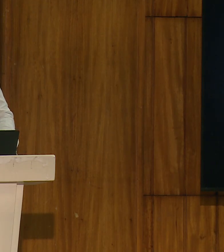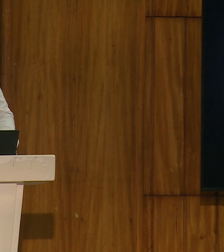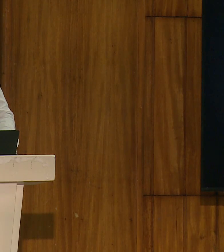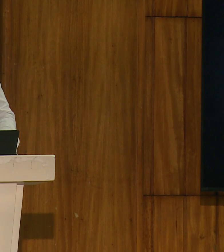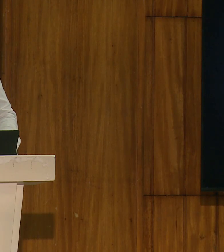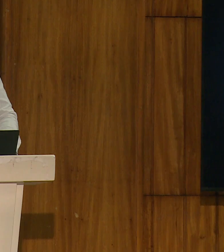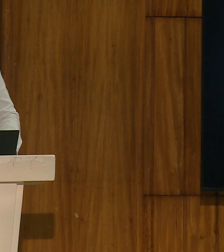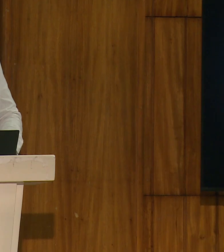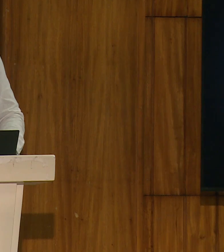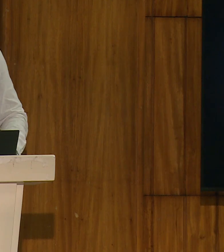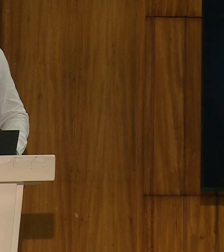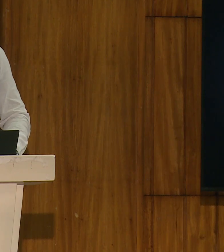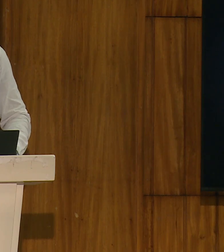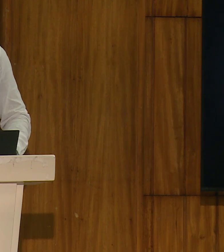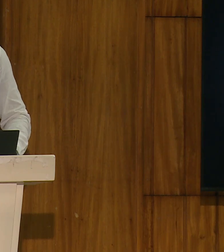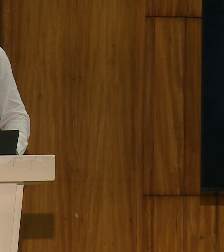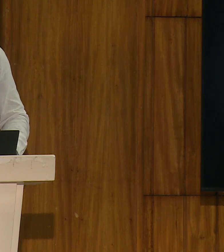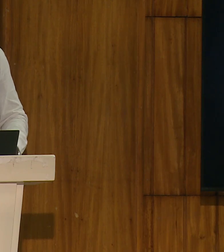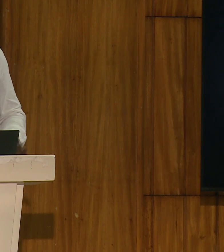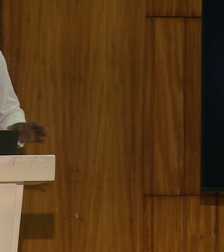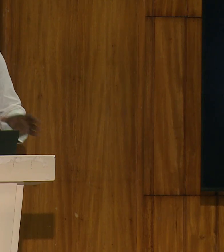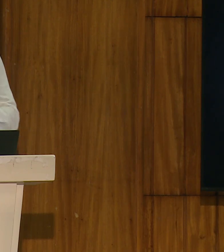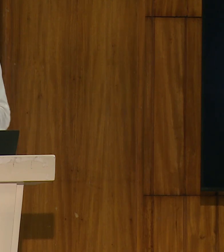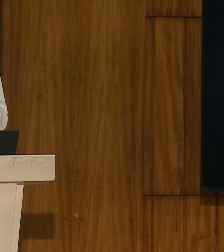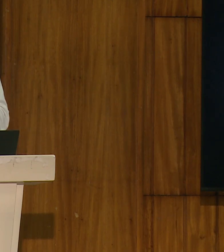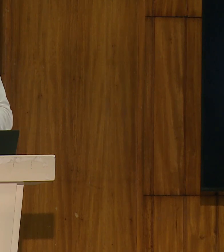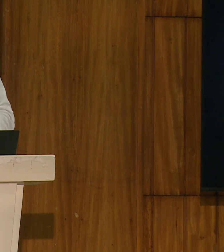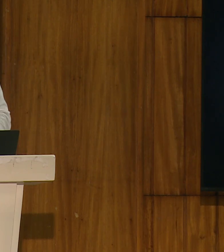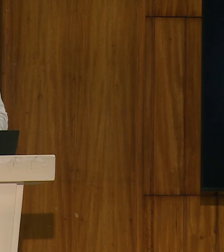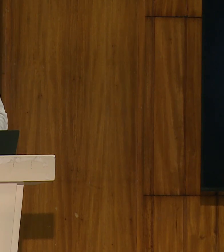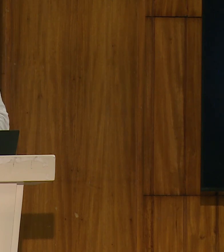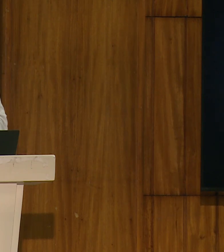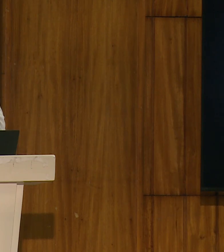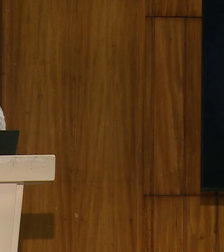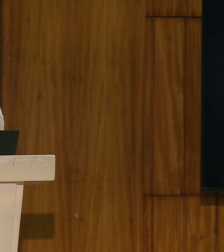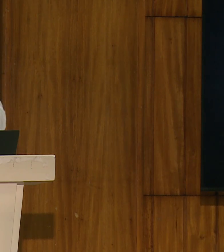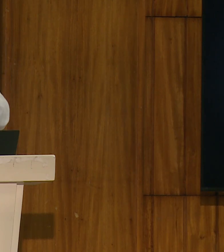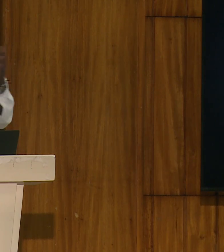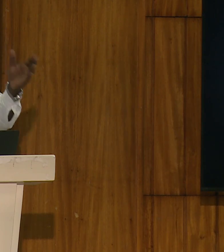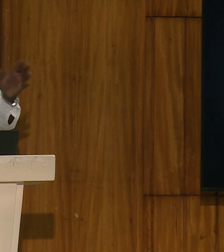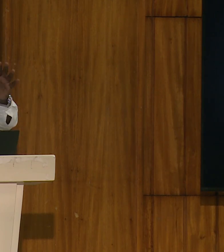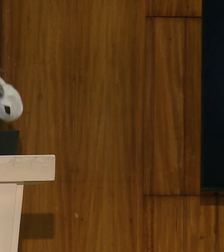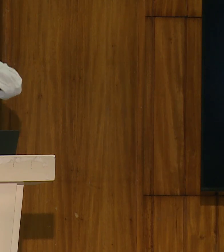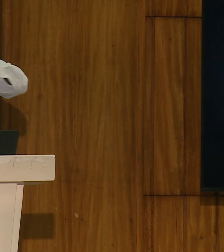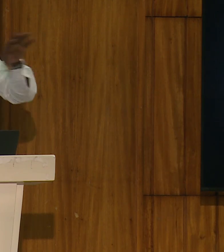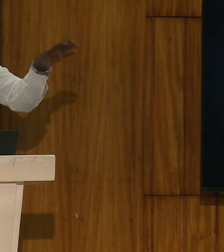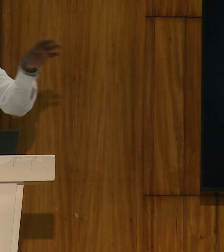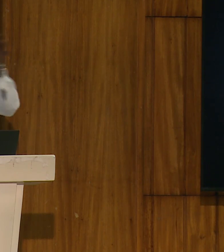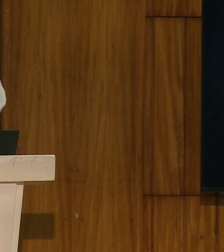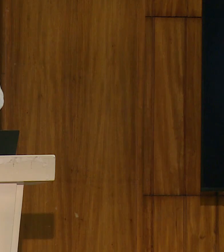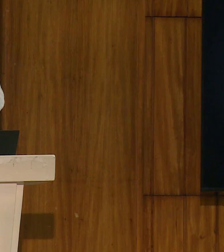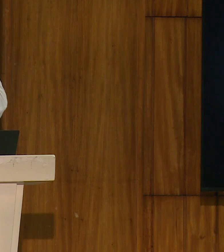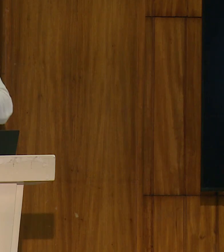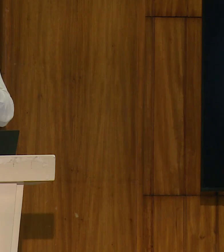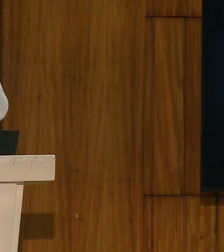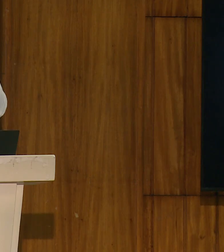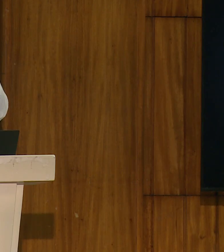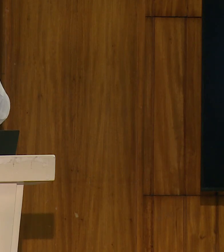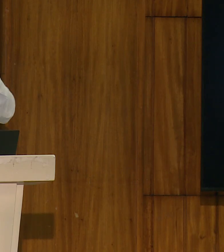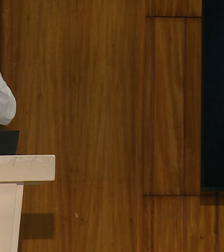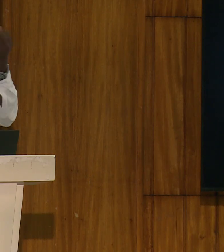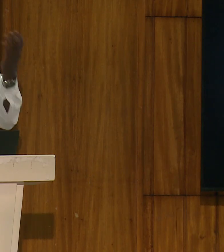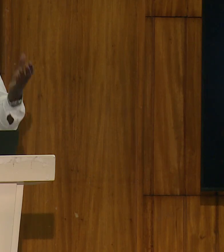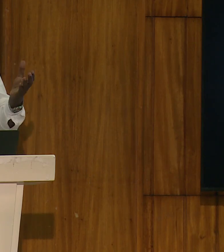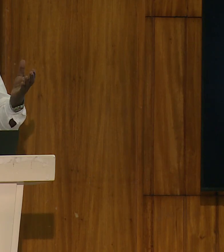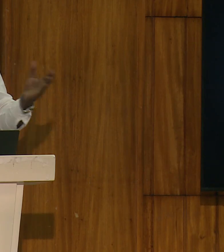por último, un trabajo coordinado entre el Programa de Salud Sexual y Reproductiva más el Programa de VIH, porque al ser diferentes tienen